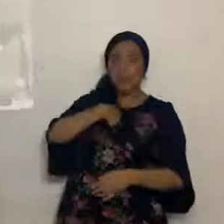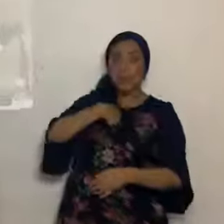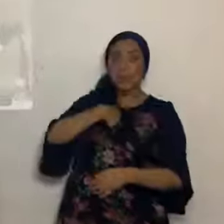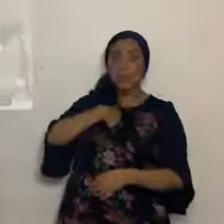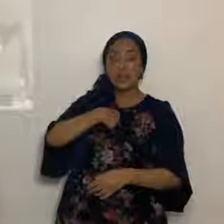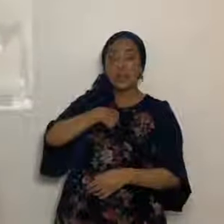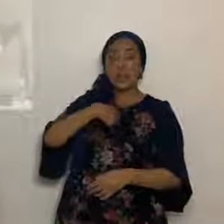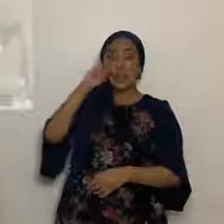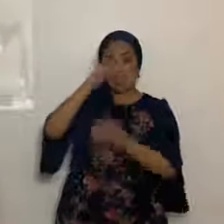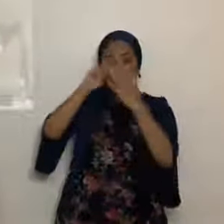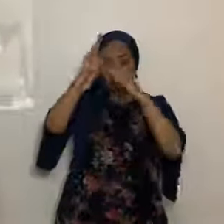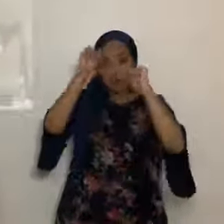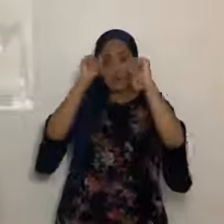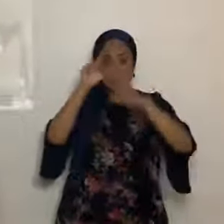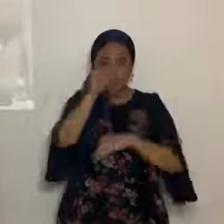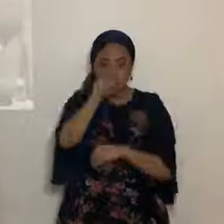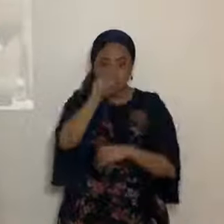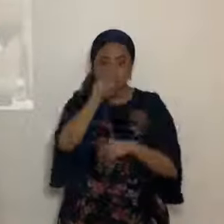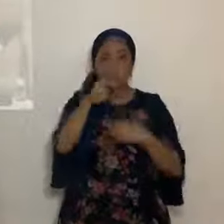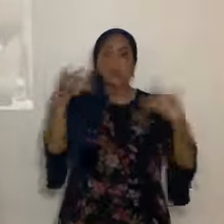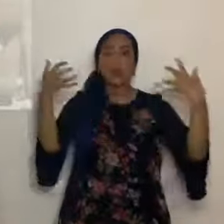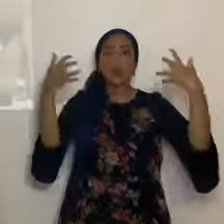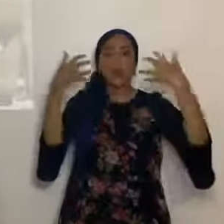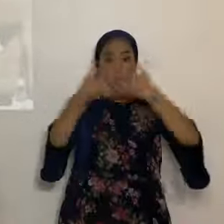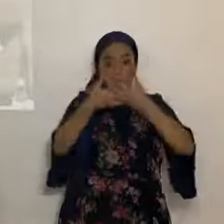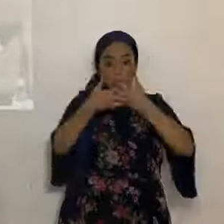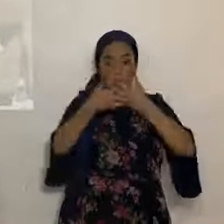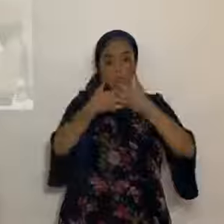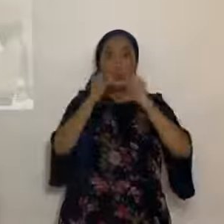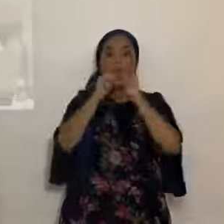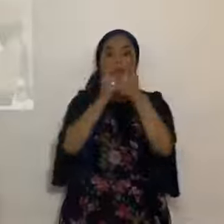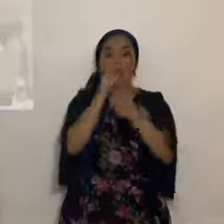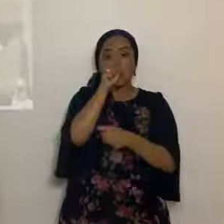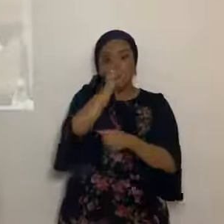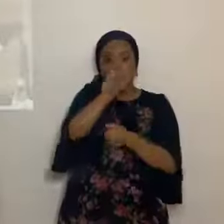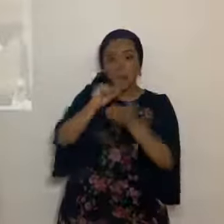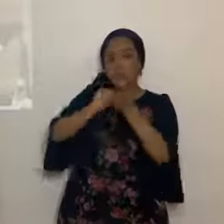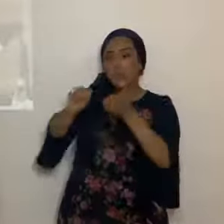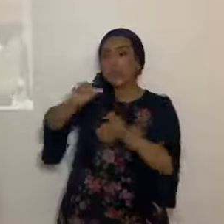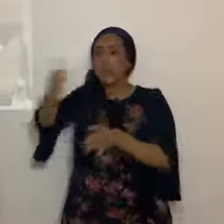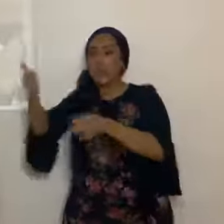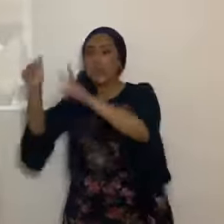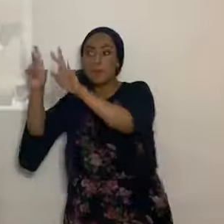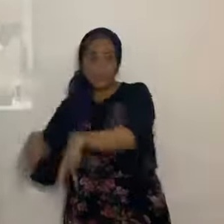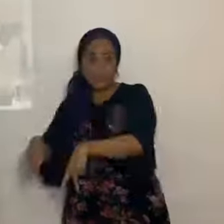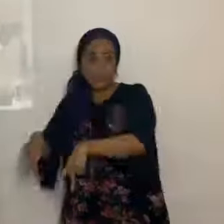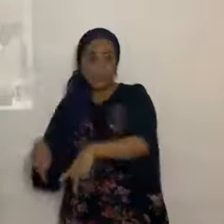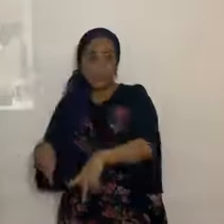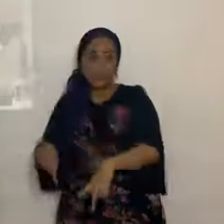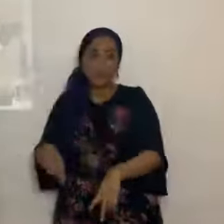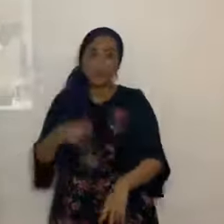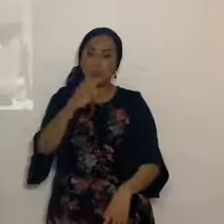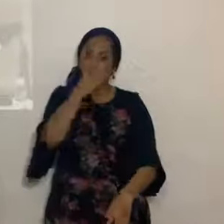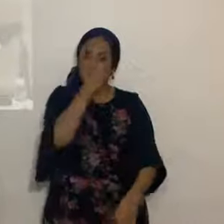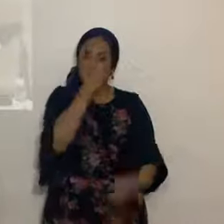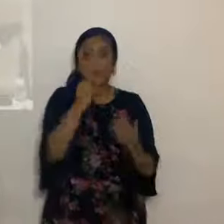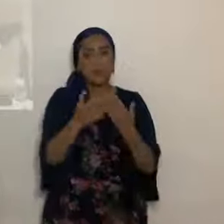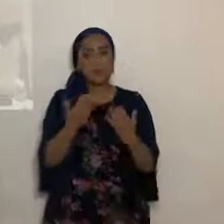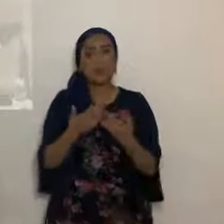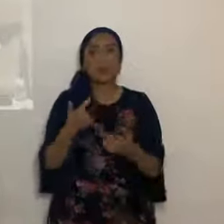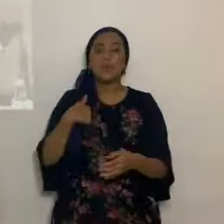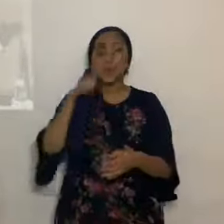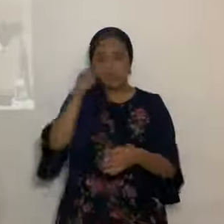que te bendiga el Eterno, está en relación directa de cómo tú perdones o no. Mejor